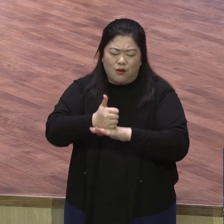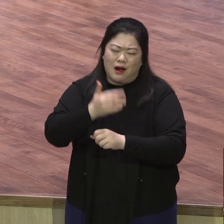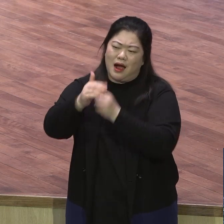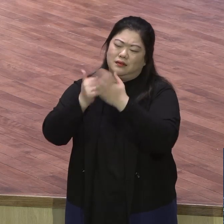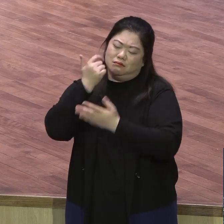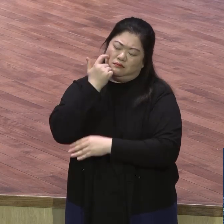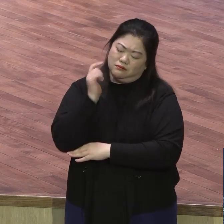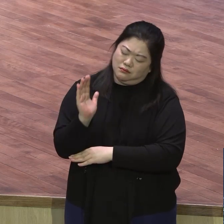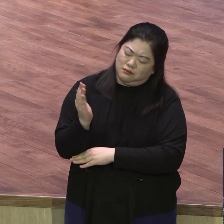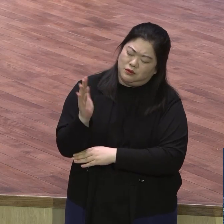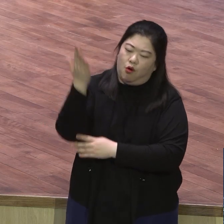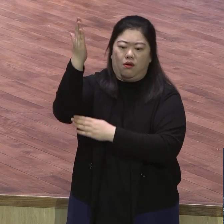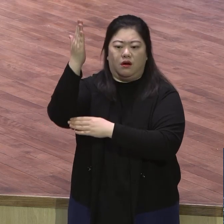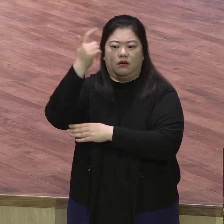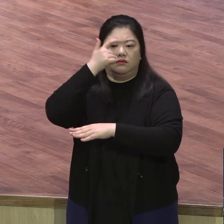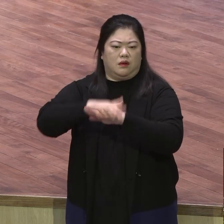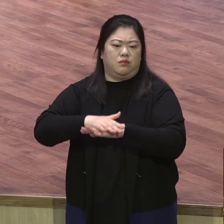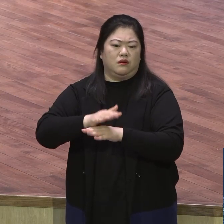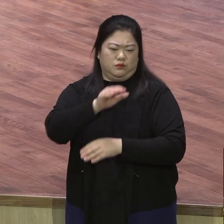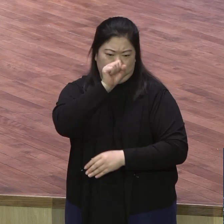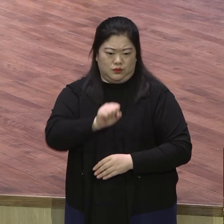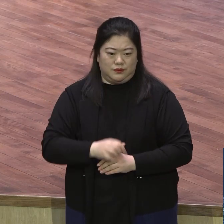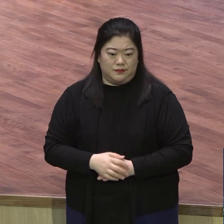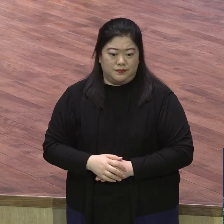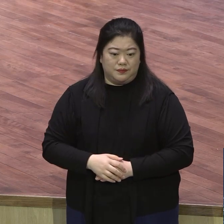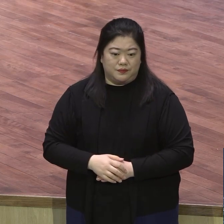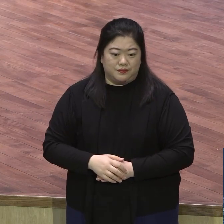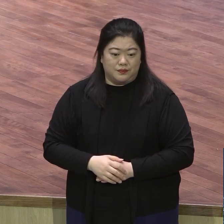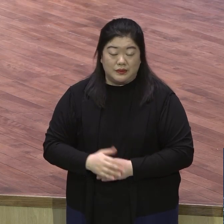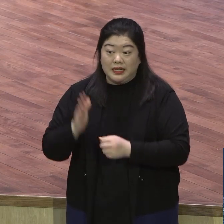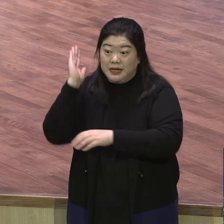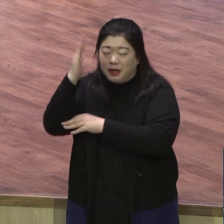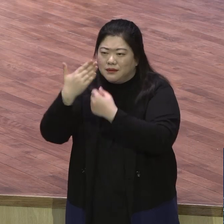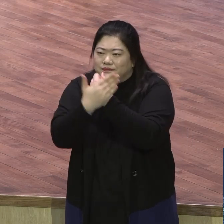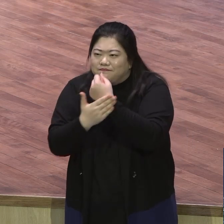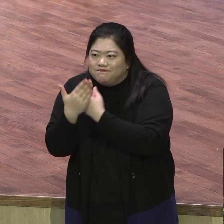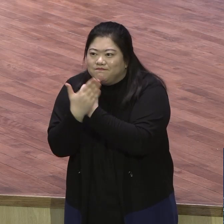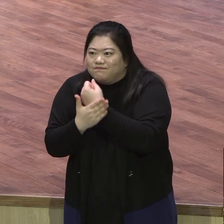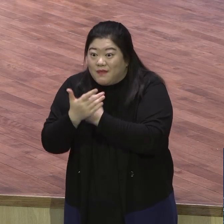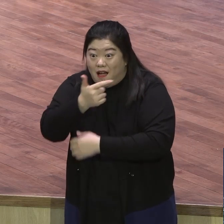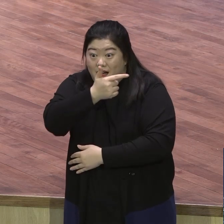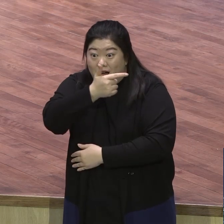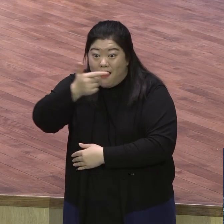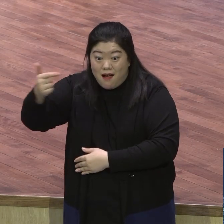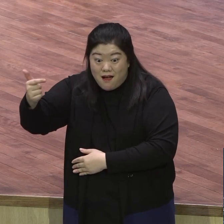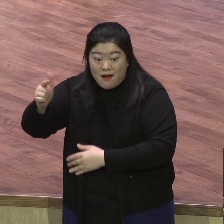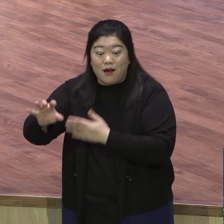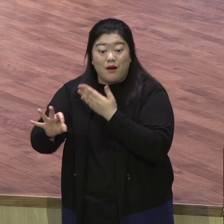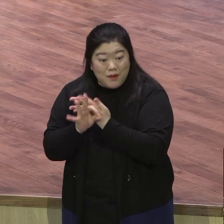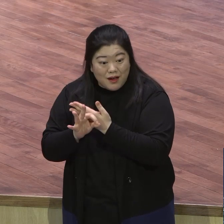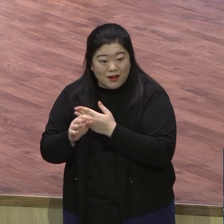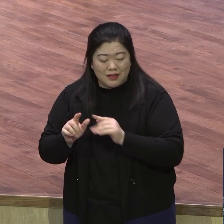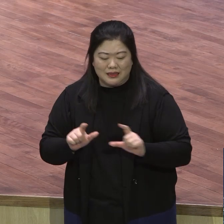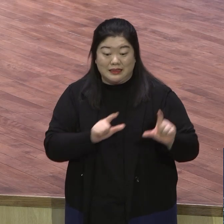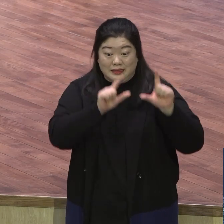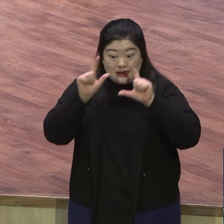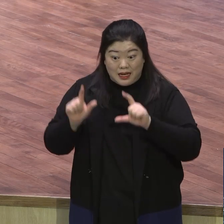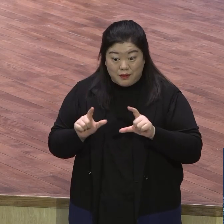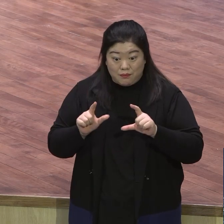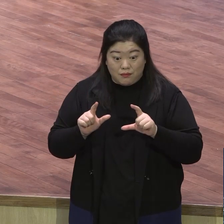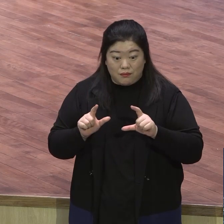영광을 돌리고 강단 말씀을 통해서 큰 은혜를 받게 되면 그때 그때 인생에 있어서 영적인